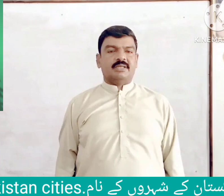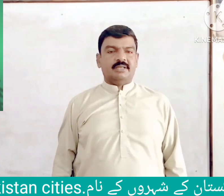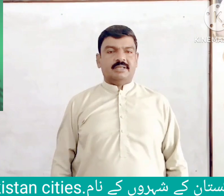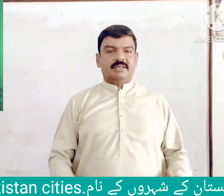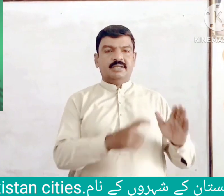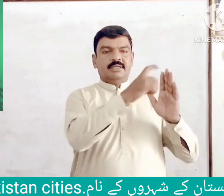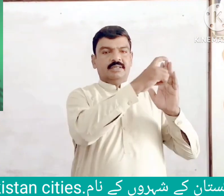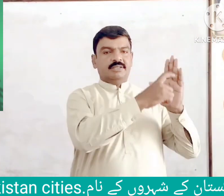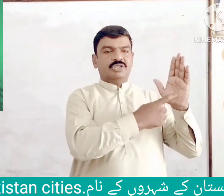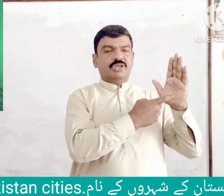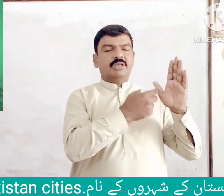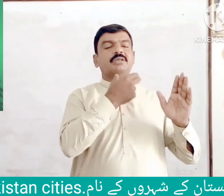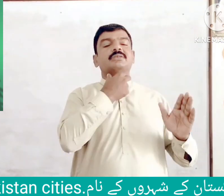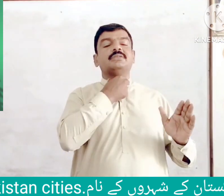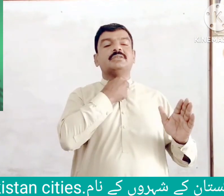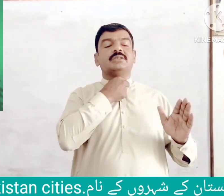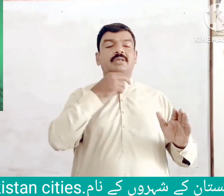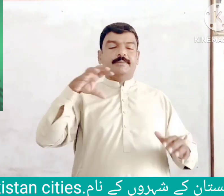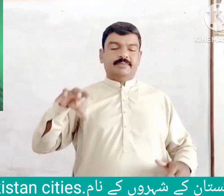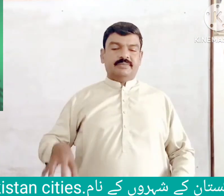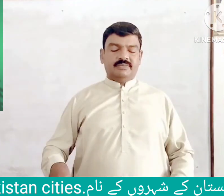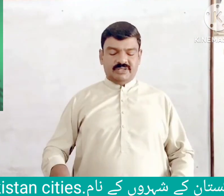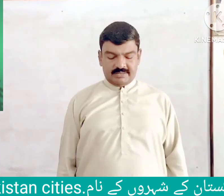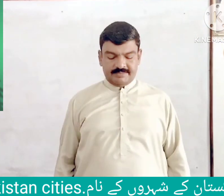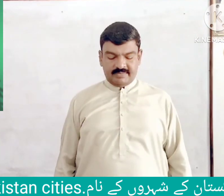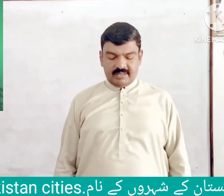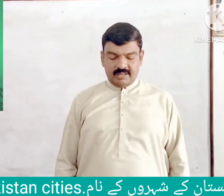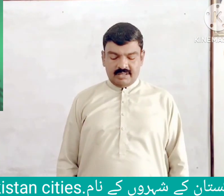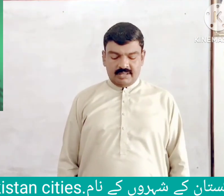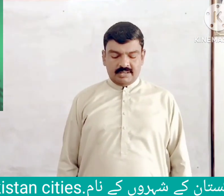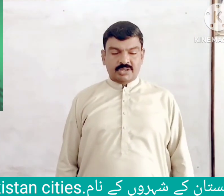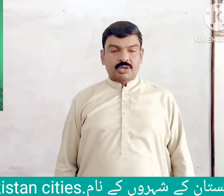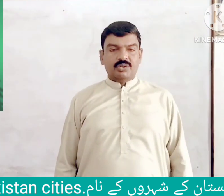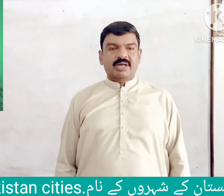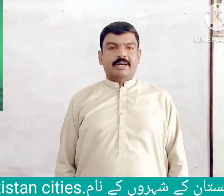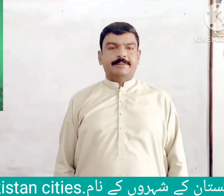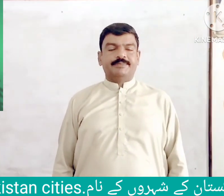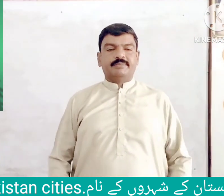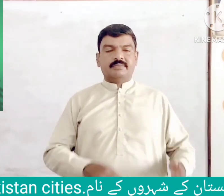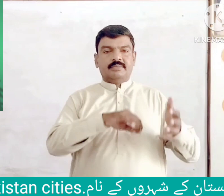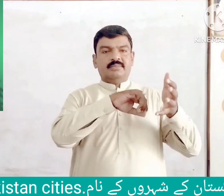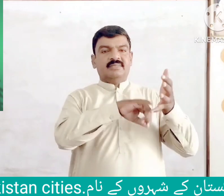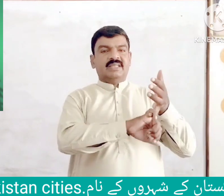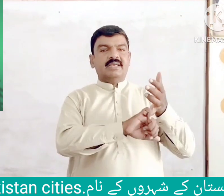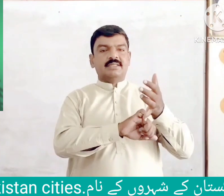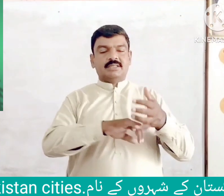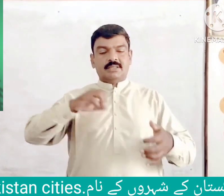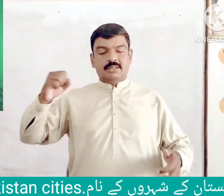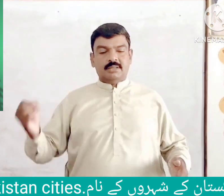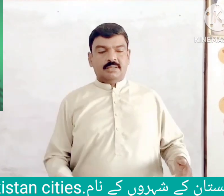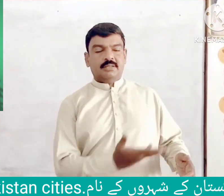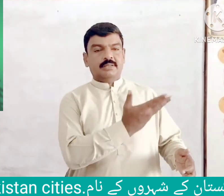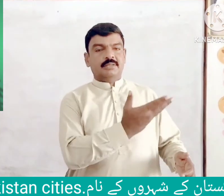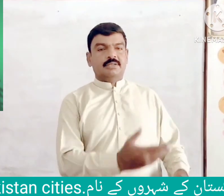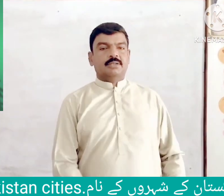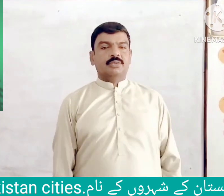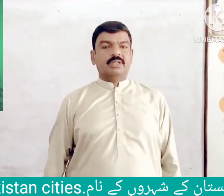स्थान, J, जंग। सरगोदा, S,